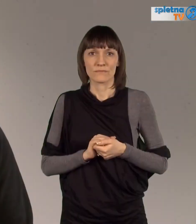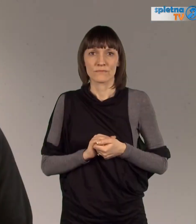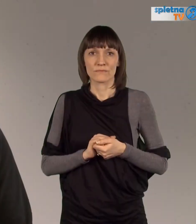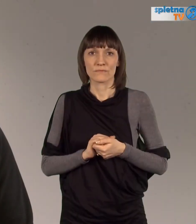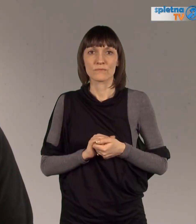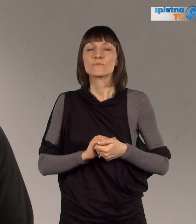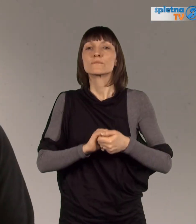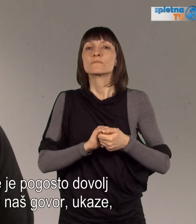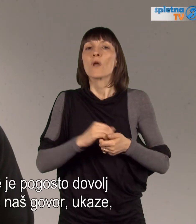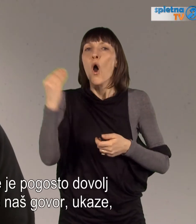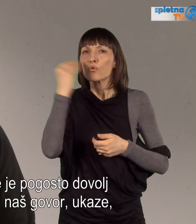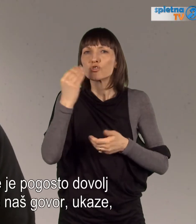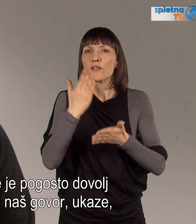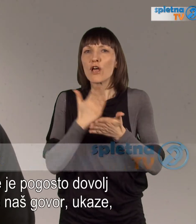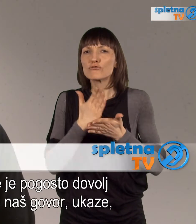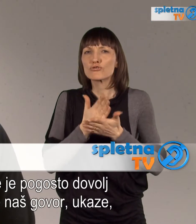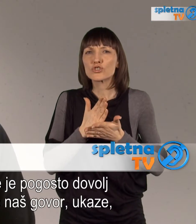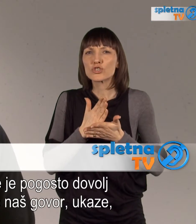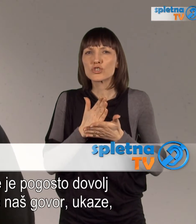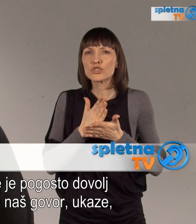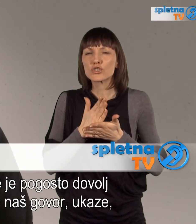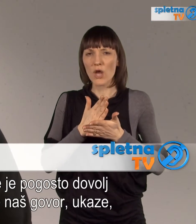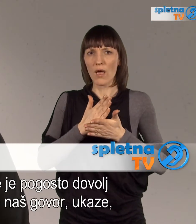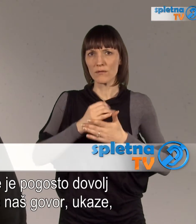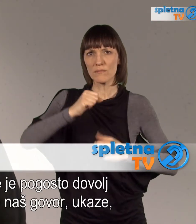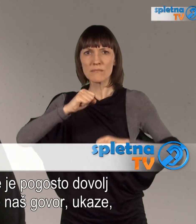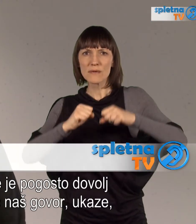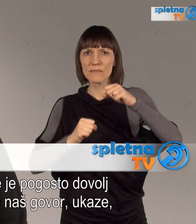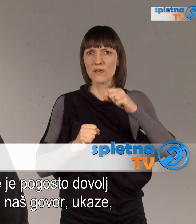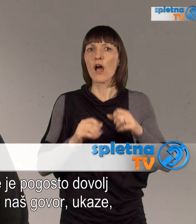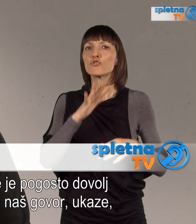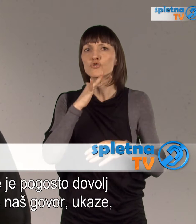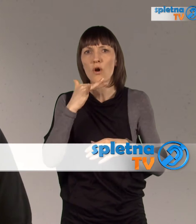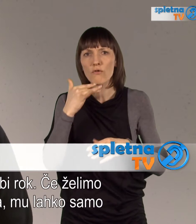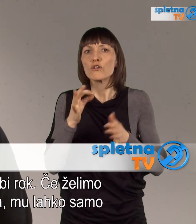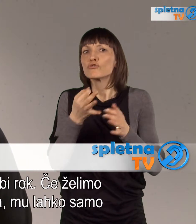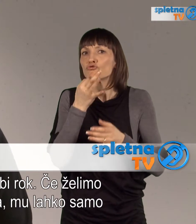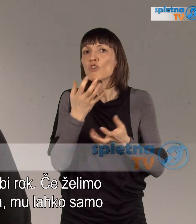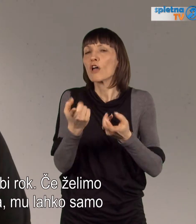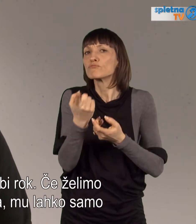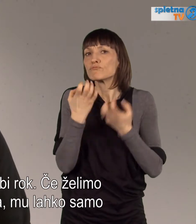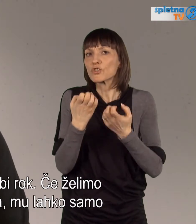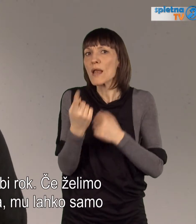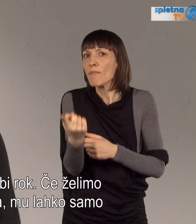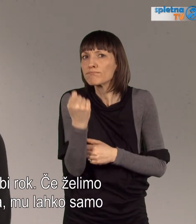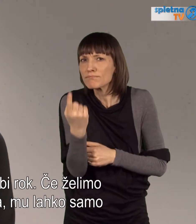Za začetno učenje je že gestikulacija pogosto čisto dovolj, namreč če želimo mladička poklicati, mu lahko